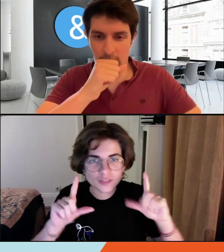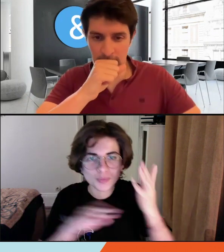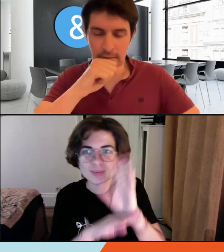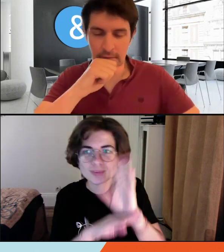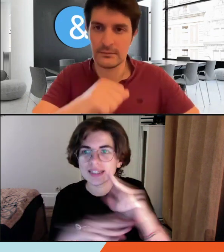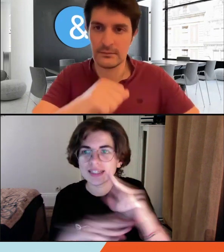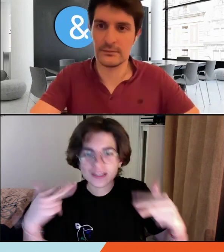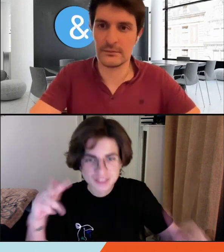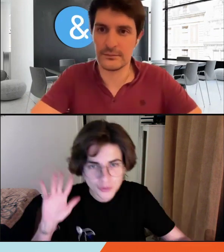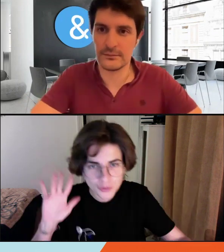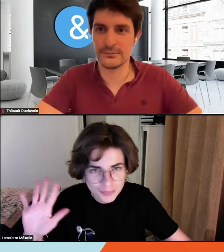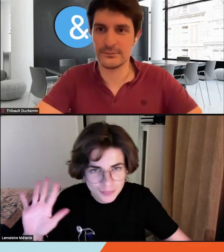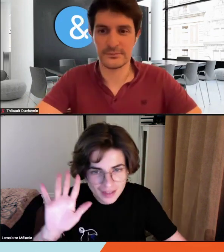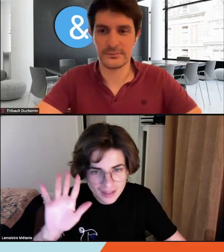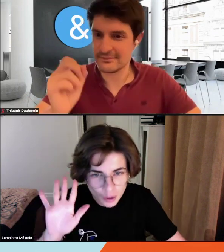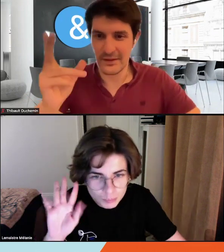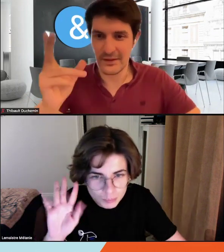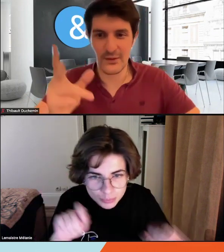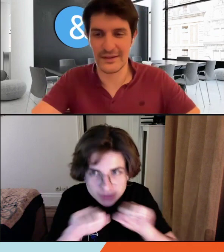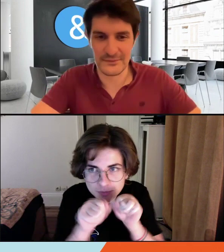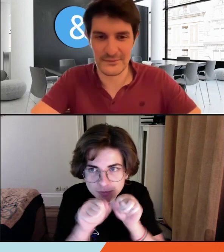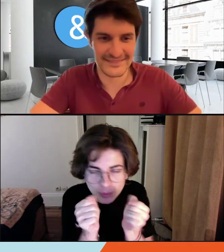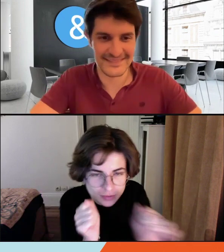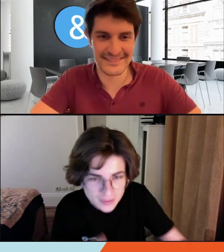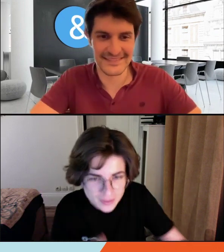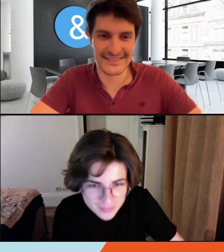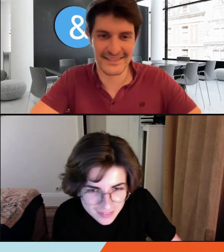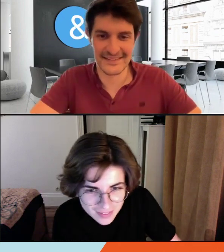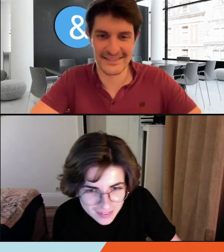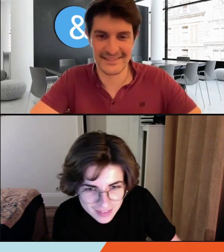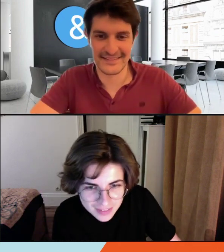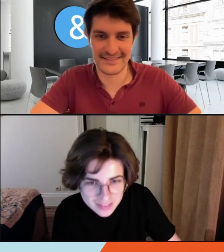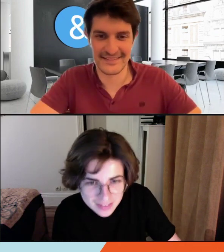montrer la vidéo. Ah, petite pause.